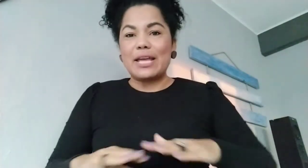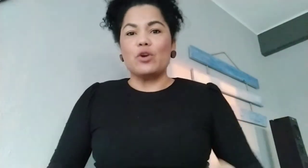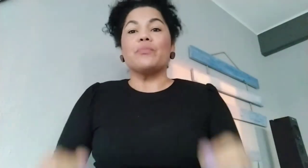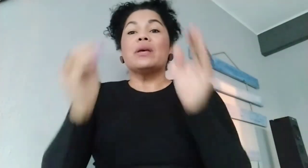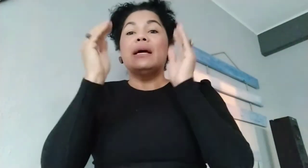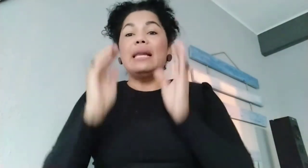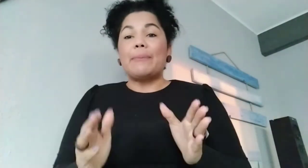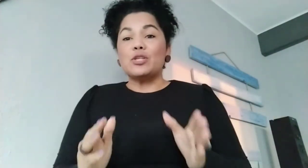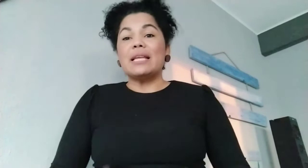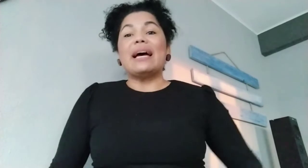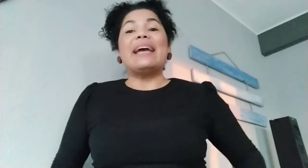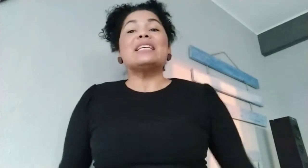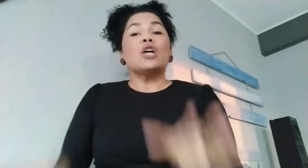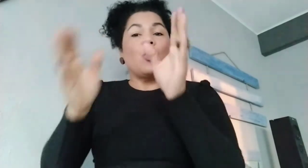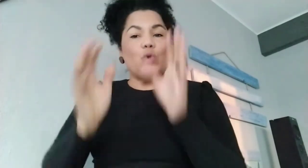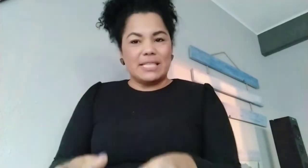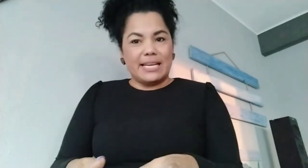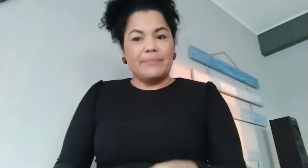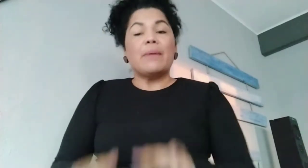baño. La poceta es WC,